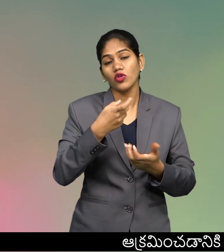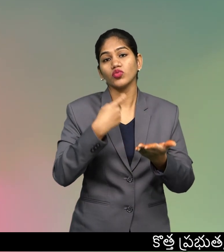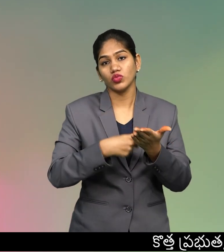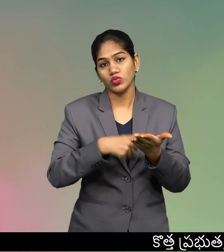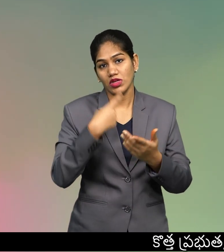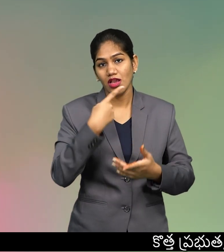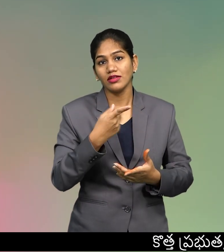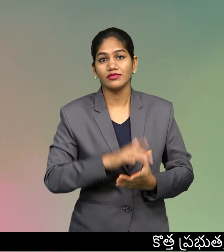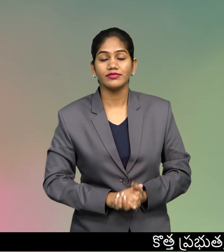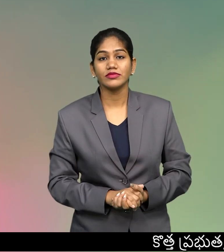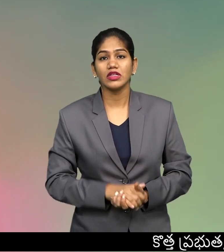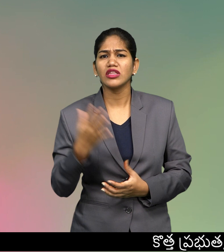కొత్త ప్రభుత్వ వ్యవస్థలో మంత్రులు